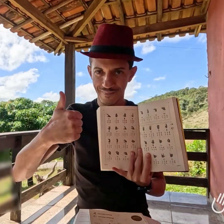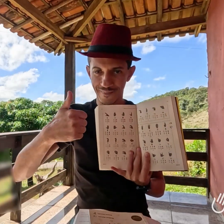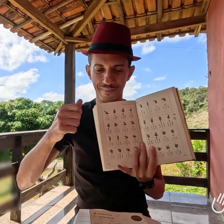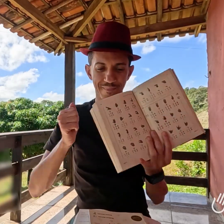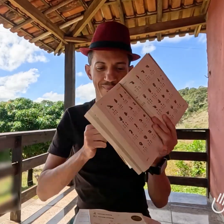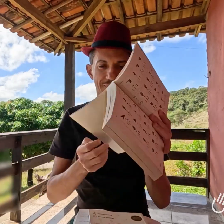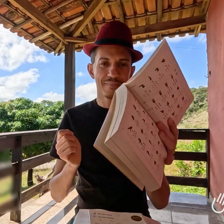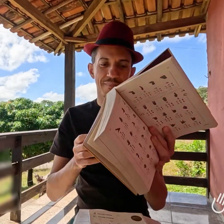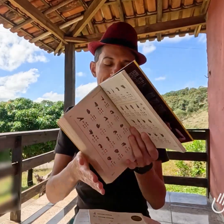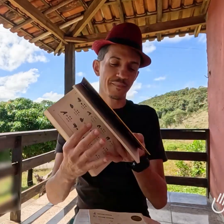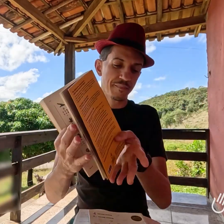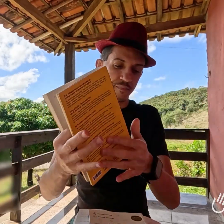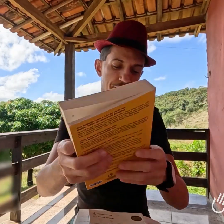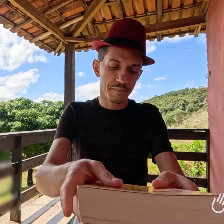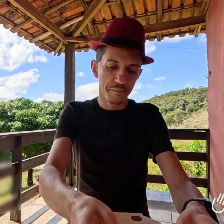as 111 configurações? Pois é.